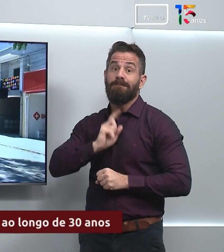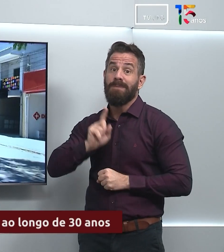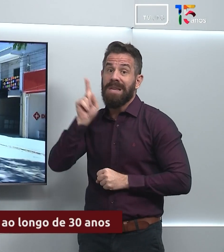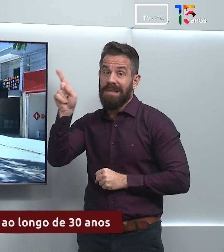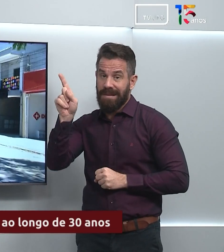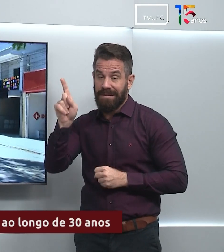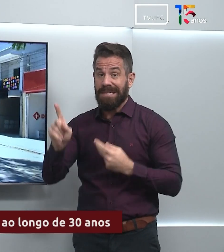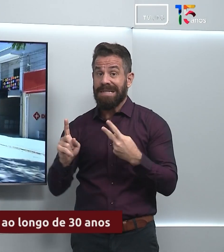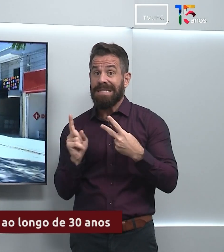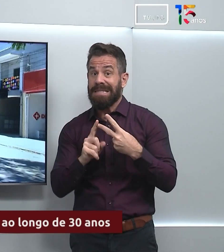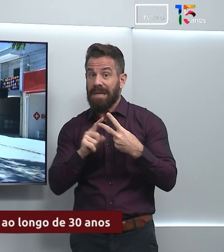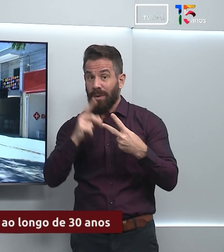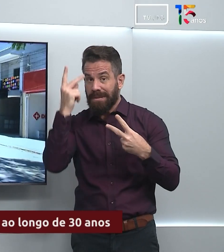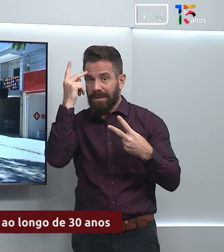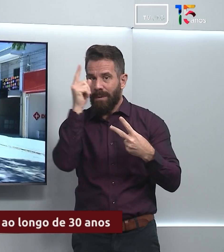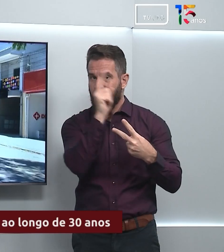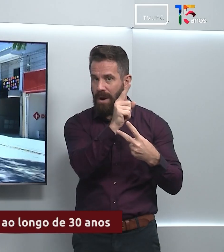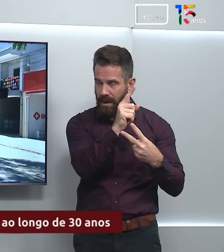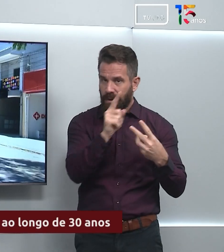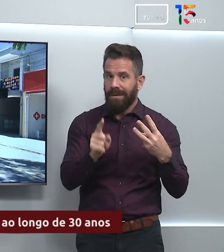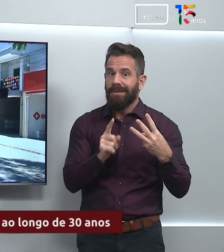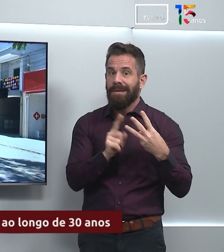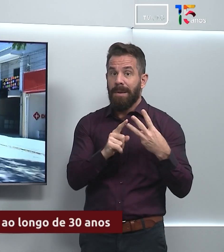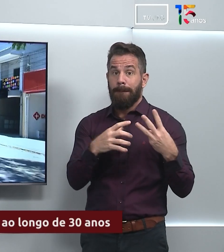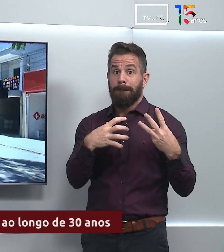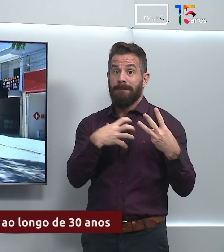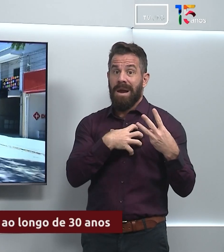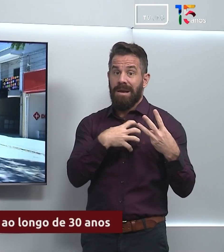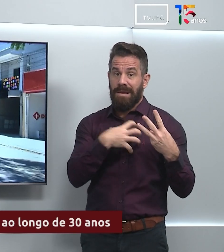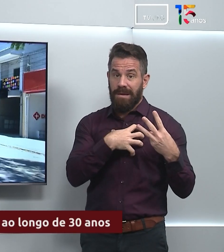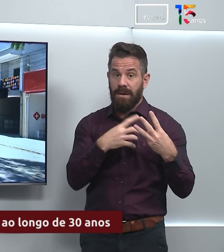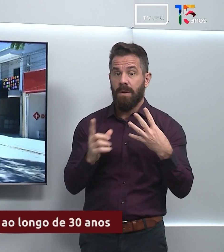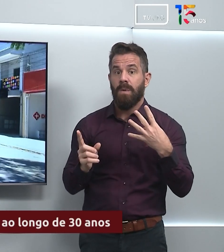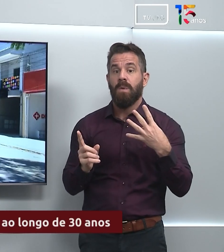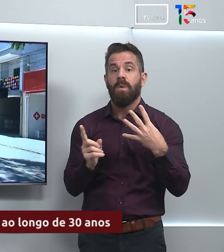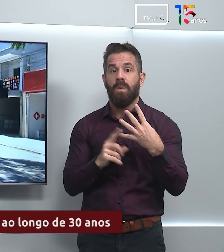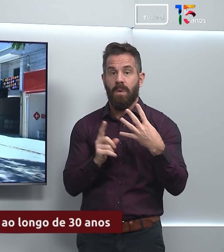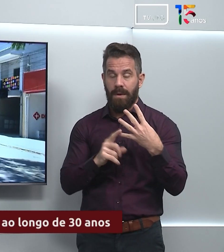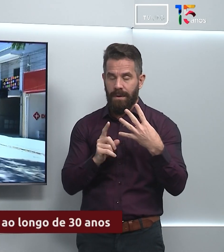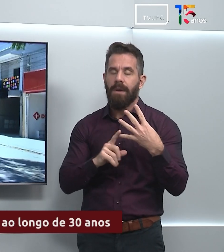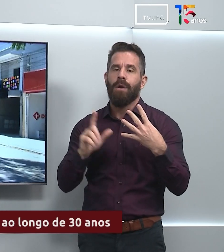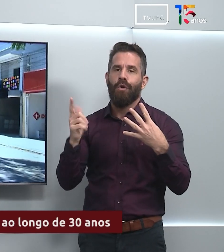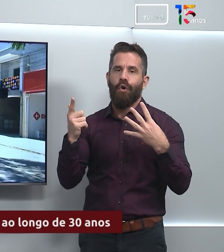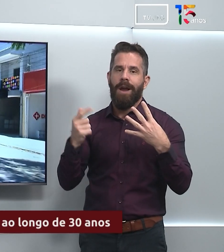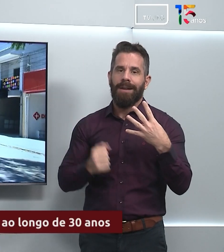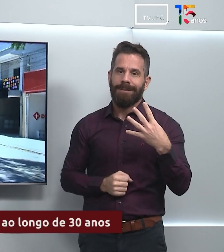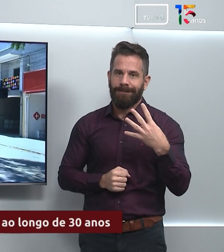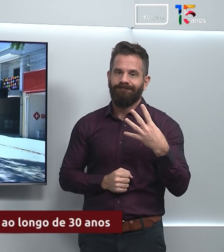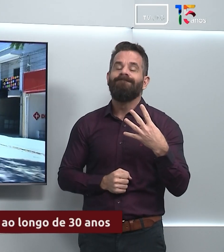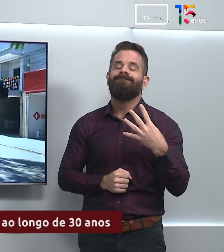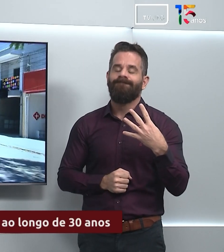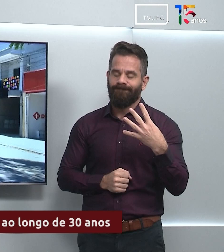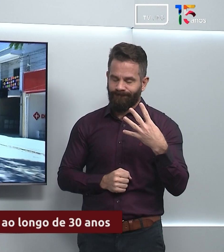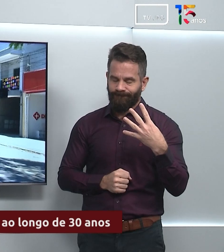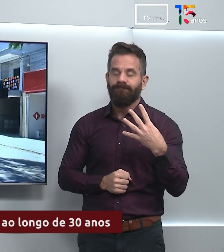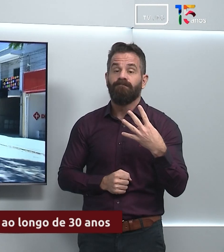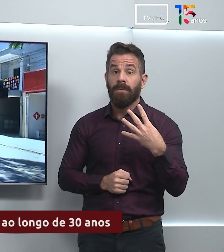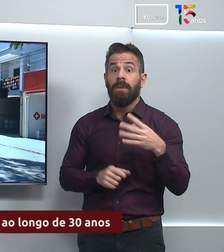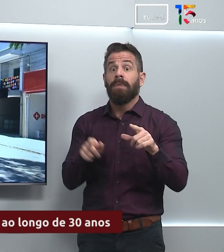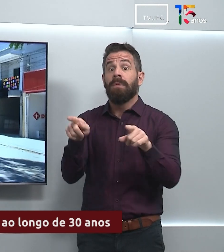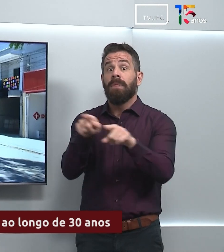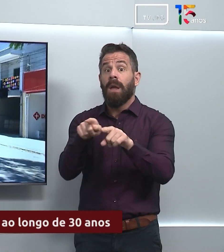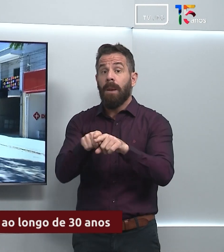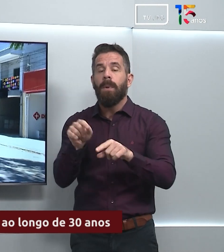São Paulo. Em seguida, Bahia e, em 4º lugar, está o estado de Goiás. Por outro lado, o